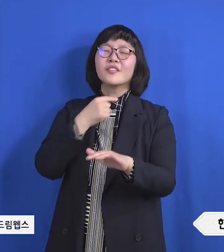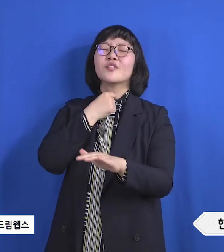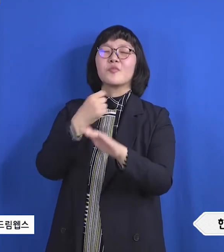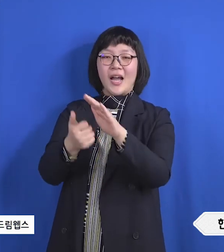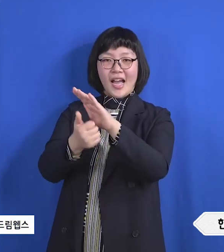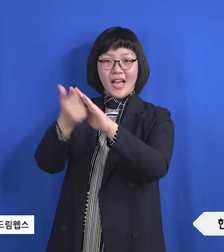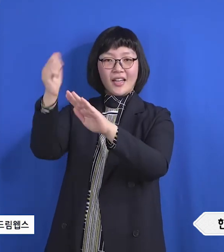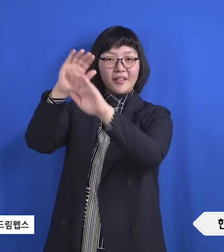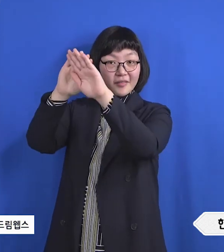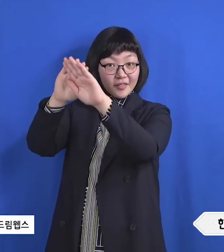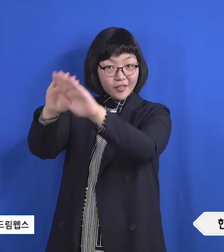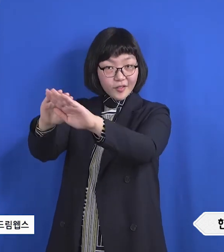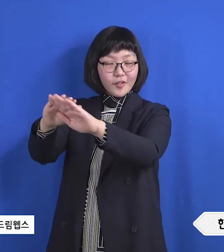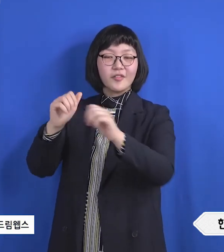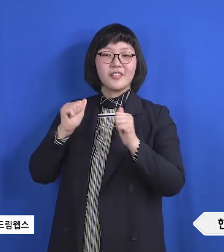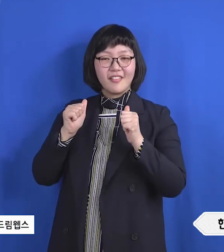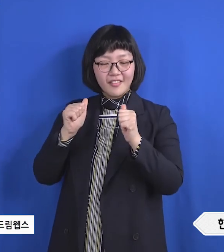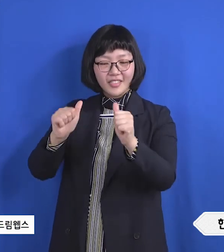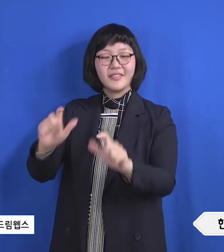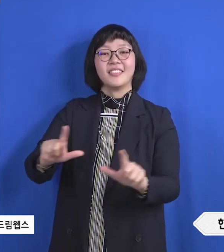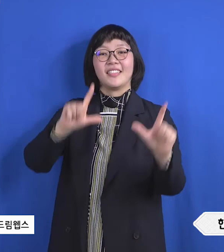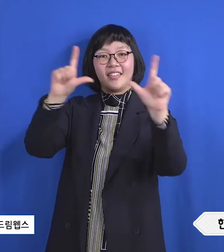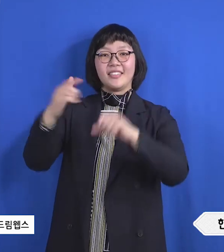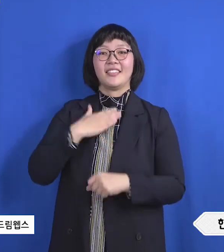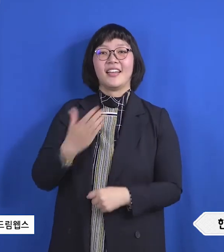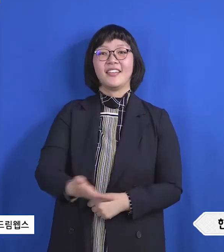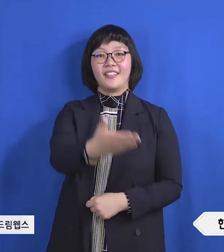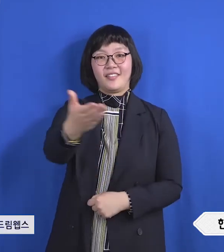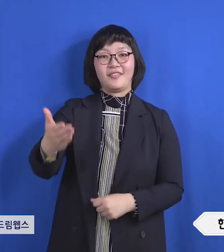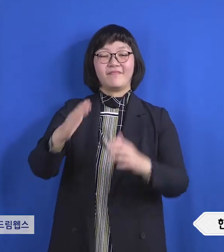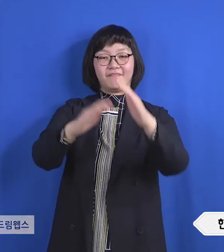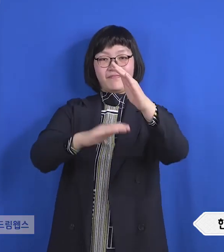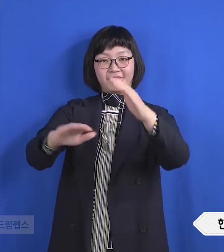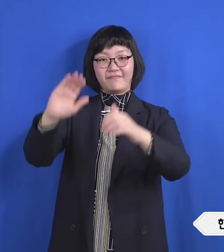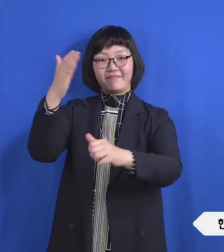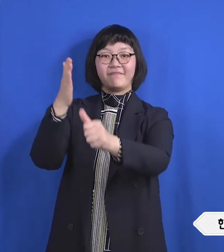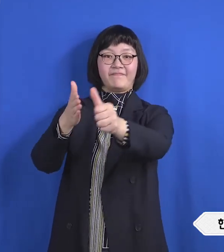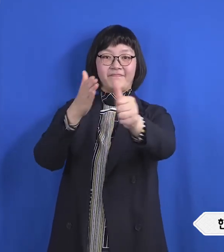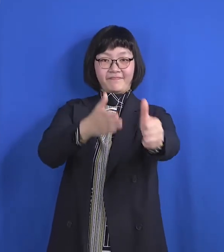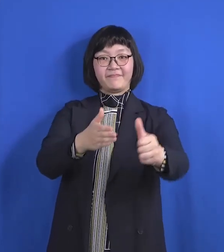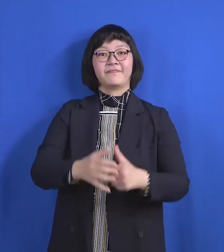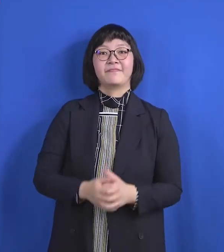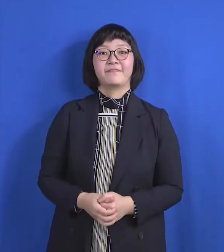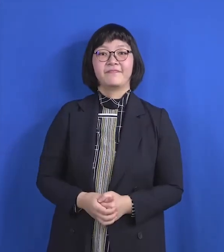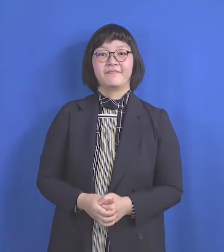바라보면서 열심히 달려가는 저와 또 우리 성도님들 되시기를 바랍니다.